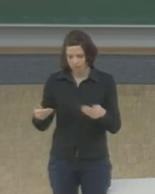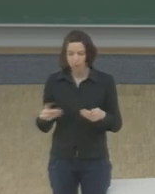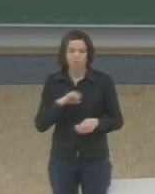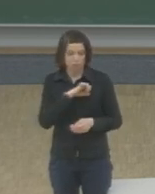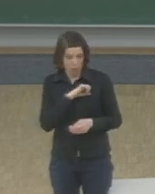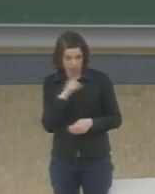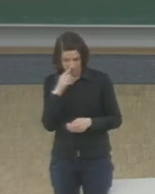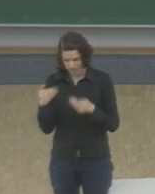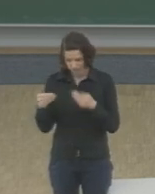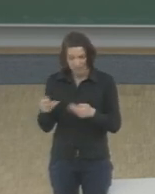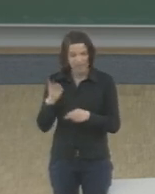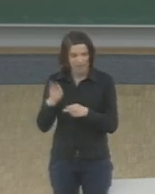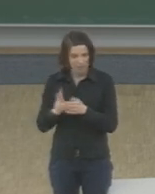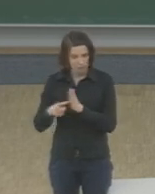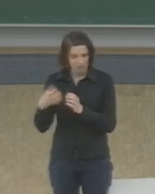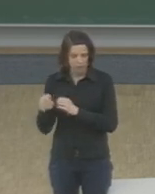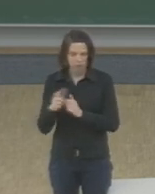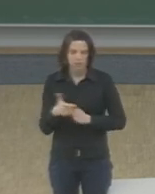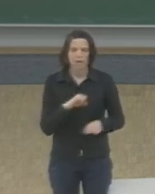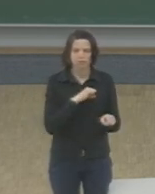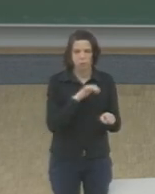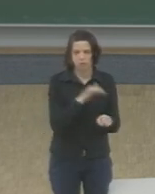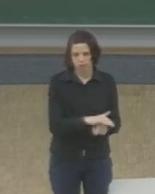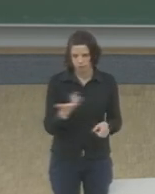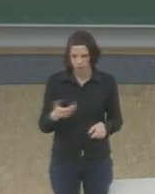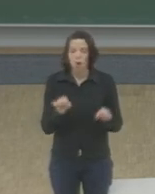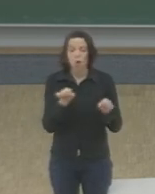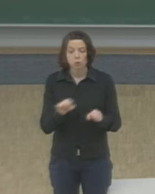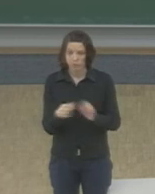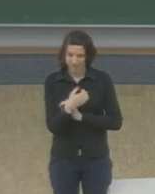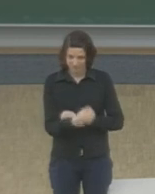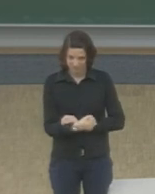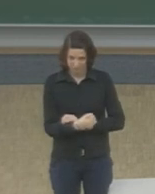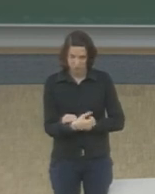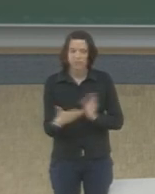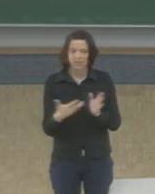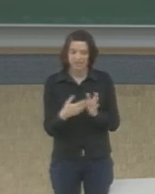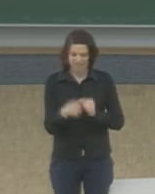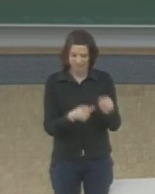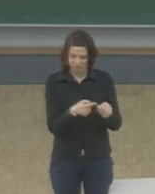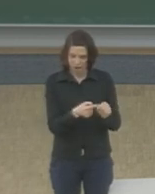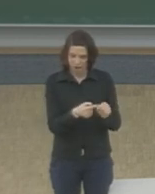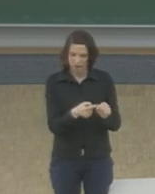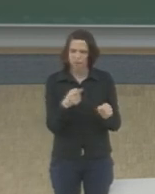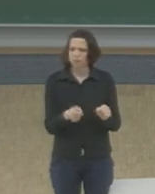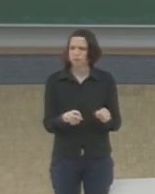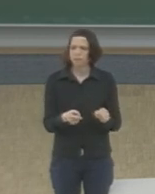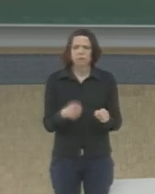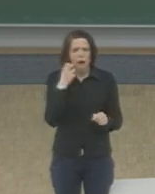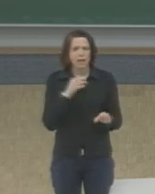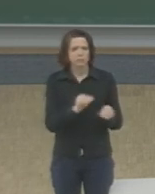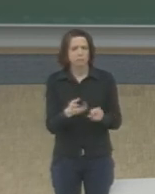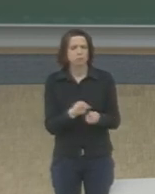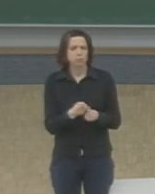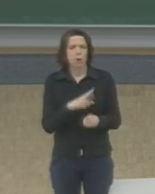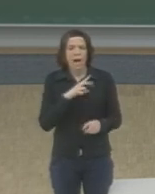Leistungsdiagnostik. Und Kompetenzdiagnostik beruht auf genau den Testverfahren, die zu überwinden sie sich ursprünglich einmal zum Ziel